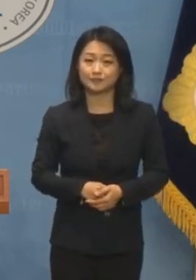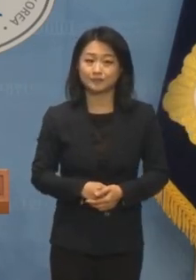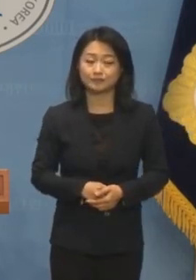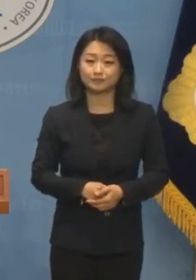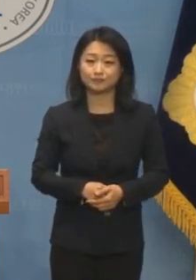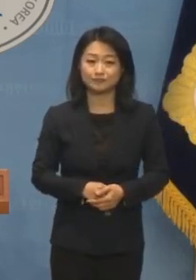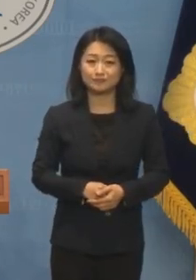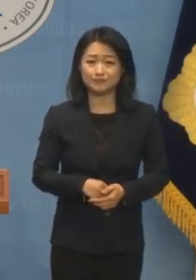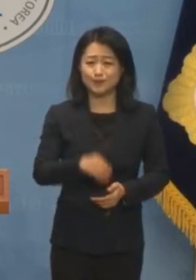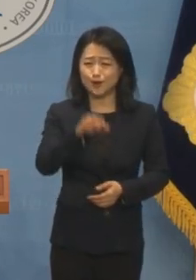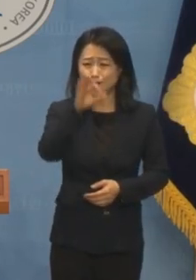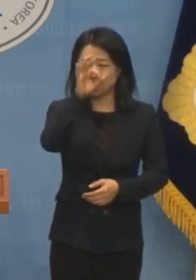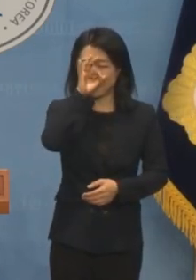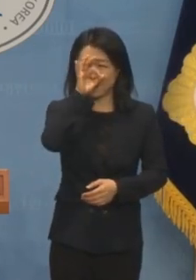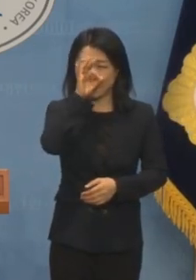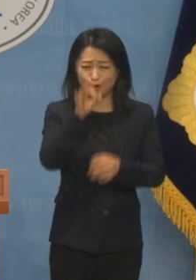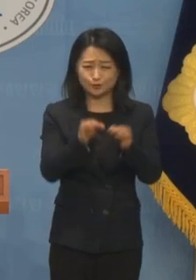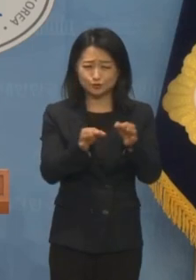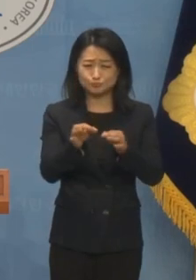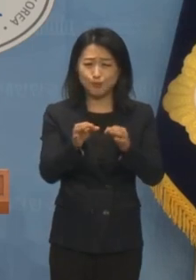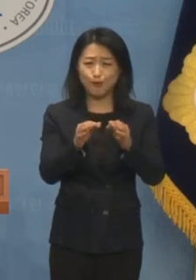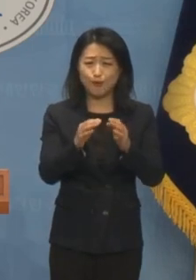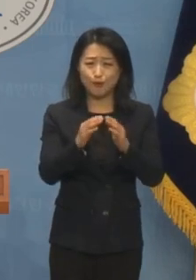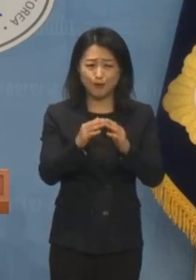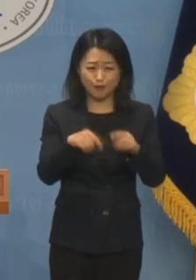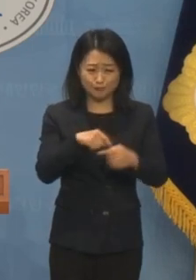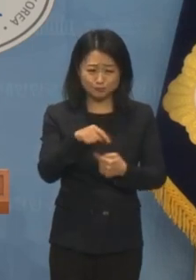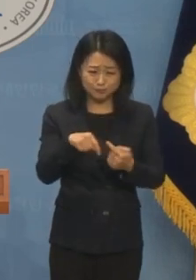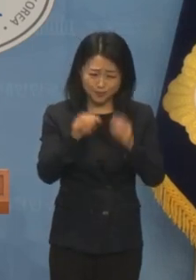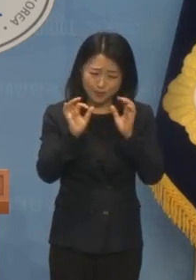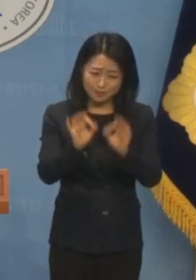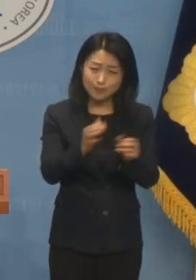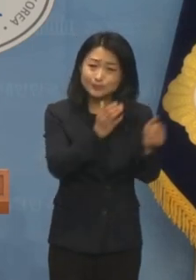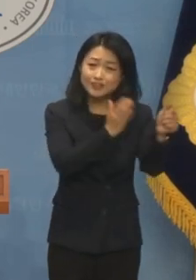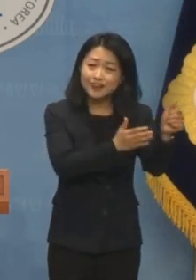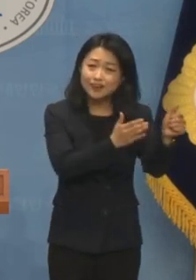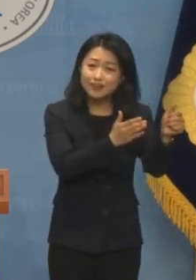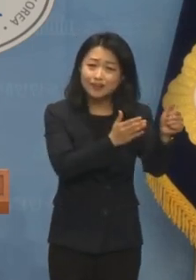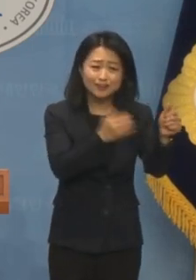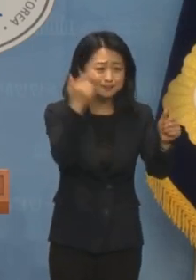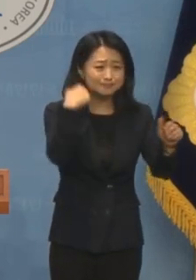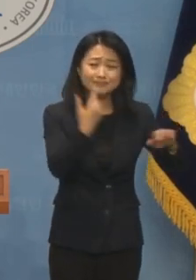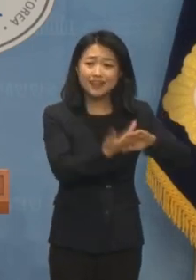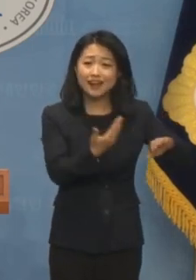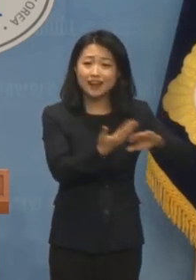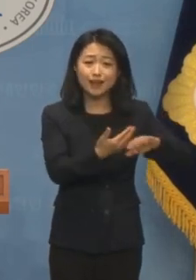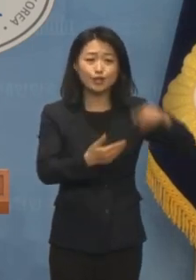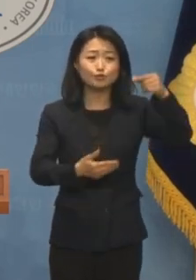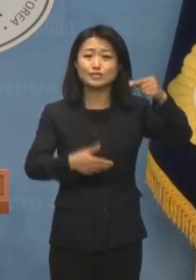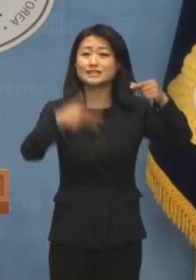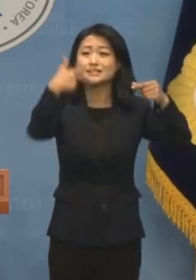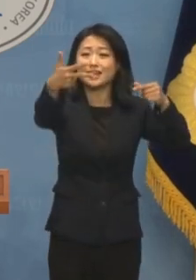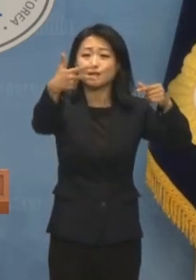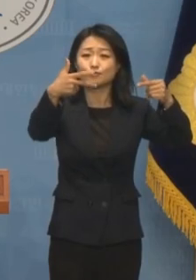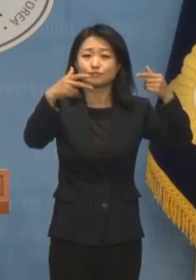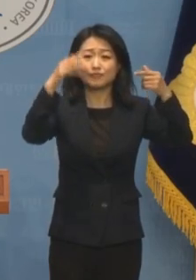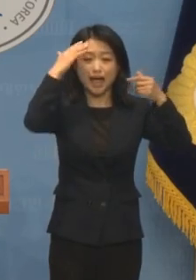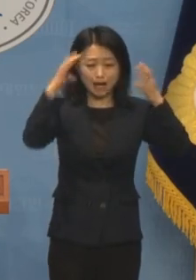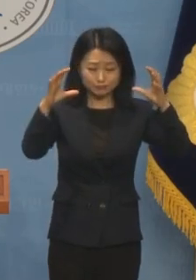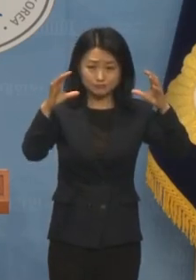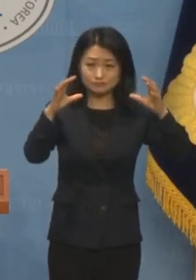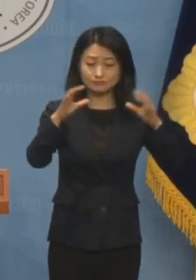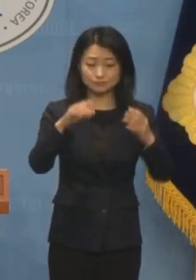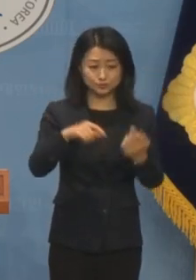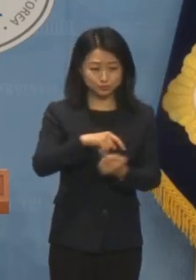동네 구멍가게도 이렇게 운영하지 않습니다 세과 어깨를 나란히 했던 국가에 전혀 맞지 않는